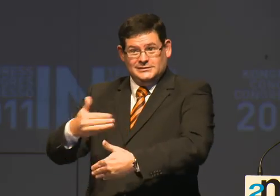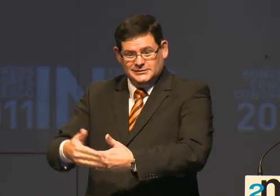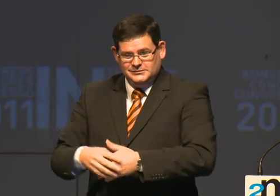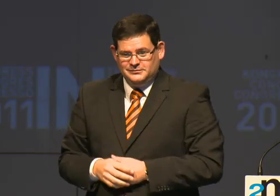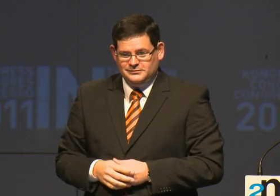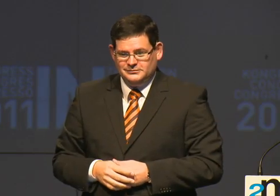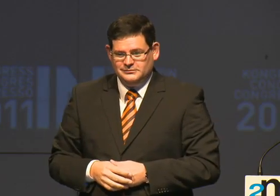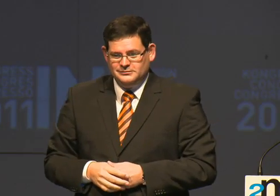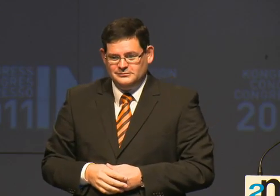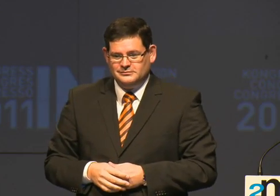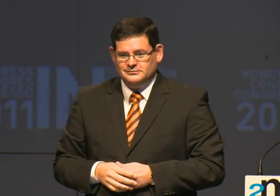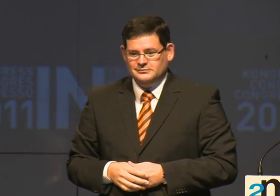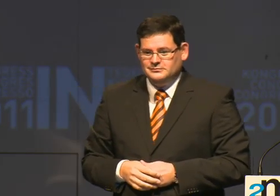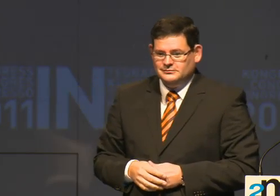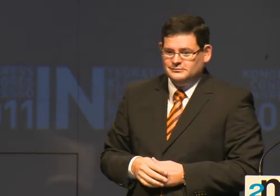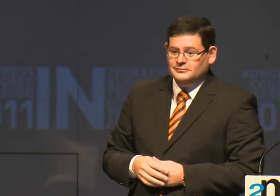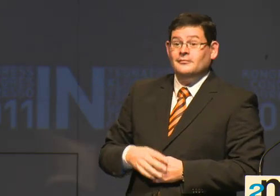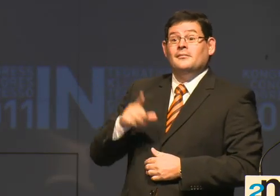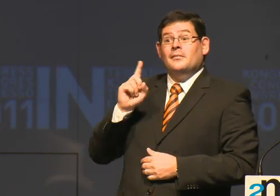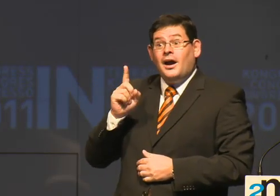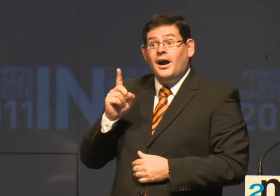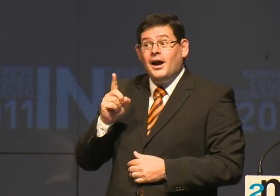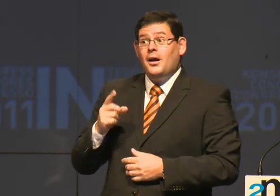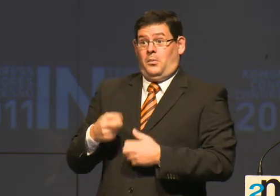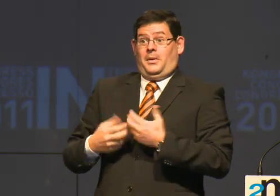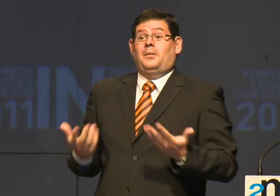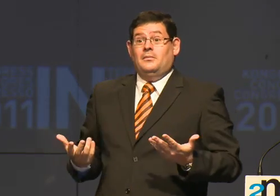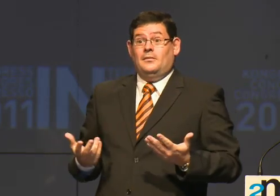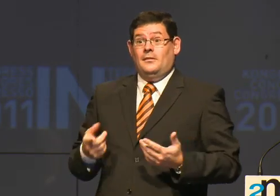chaque pays maintenant de faire des efforts pour augmenter ce pourcentage.